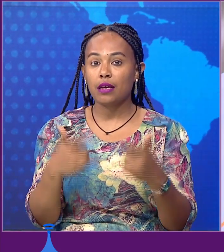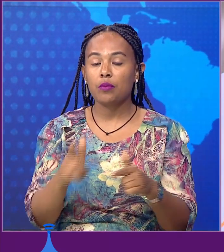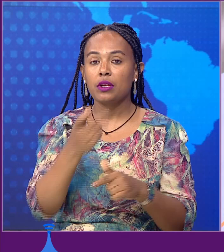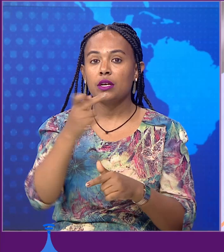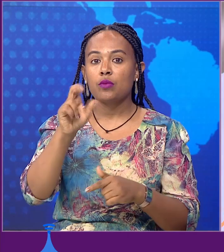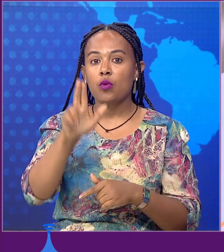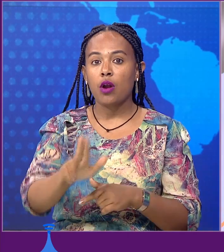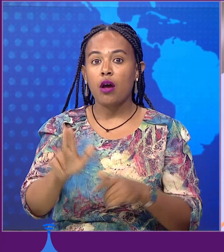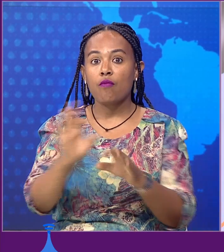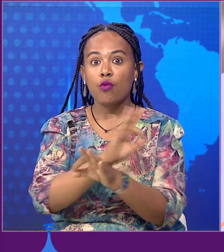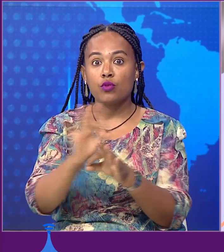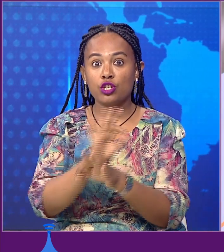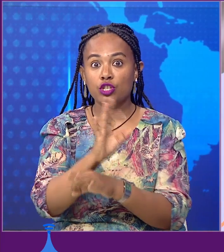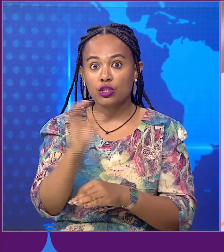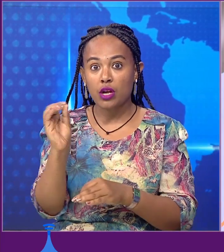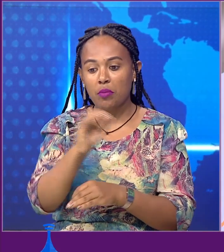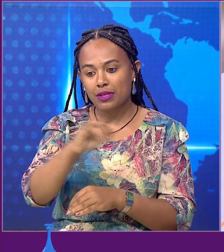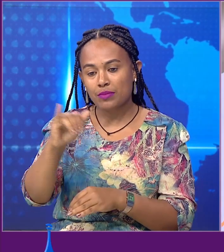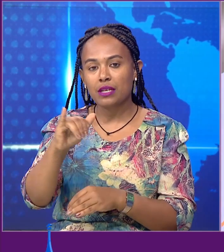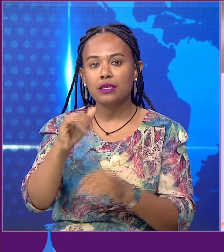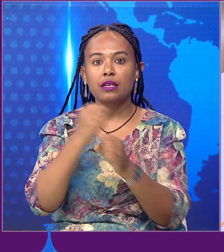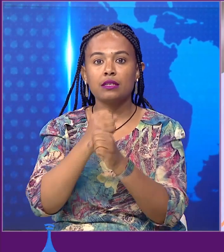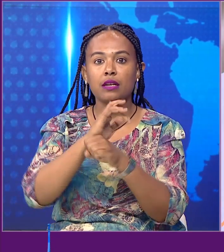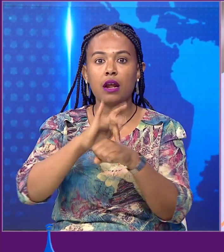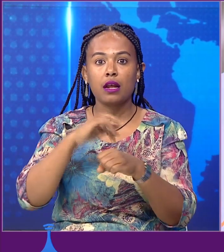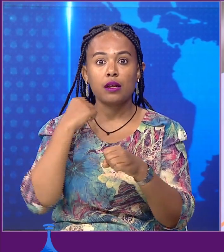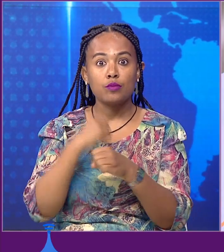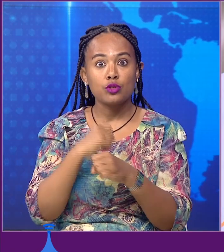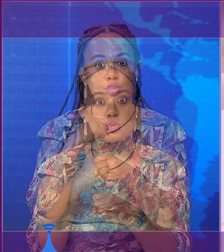ለዲቦራ ፋውንዴሽን እና በተመሳሳይ ስራ ላይ ለምትሰሩ